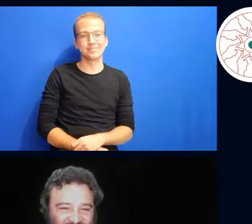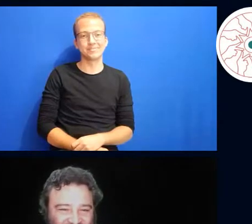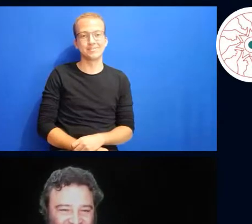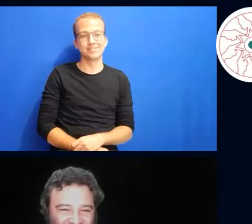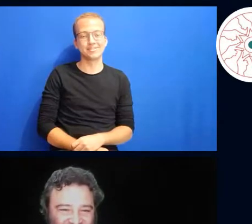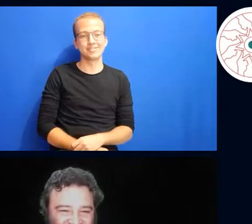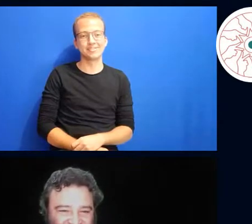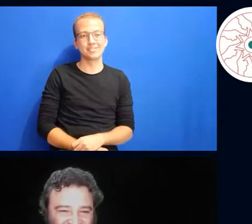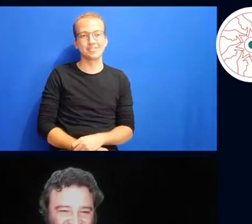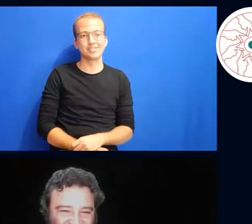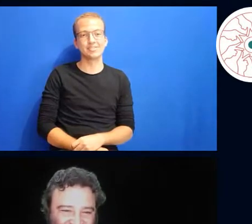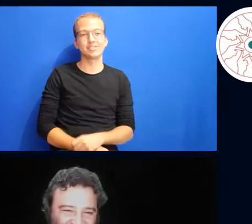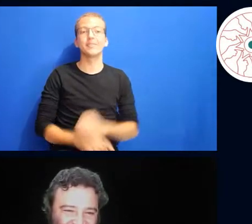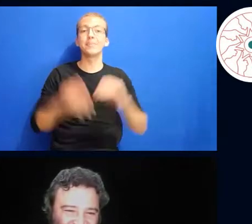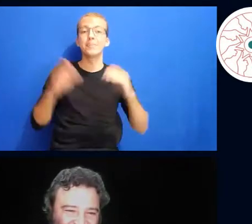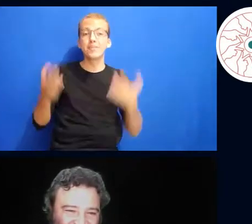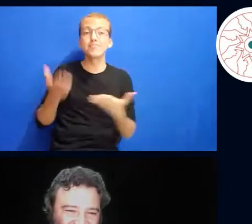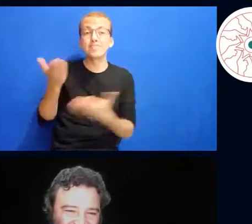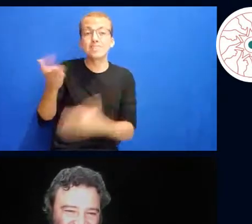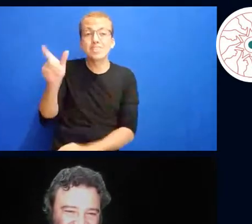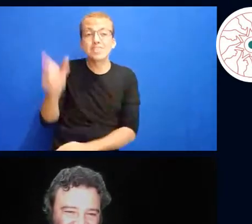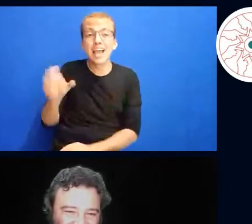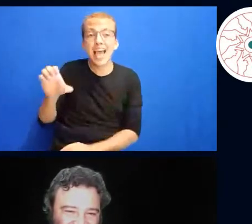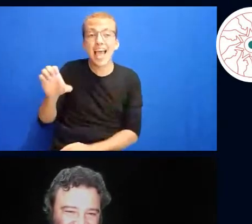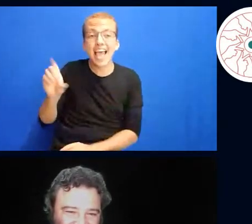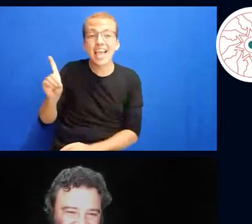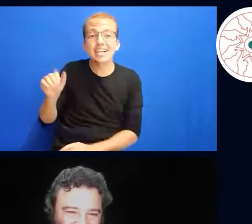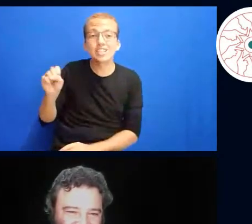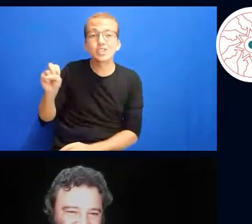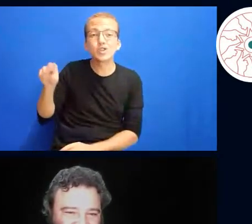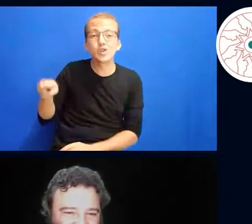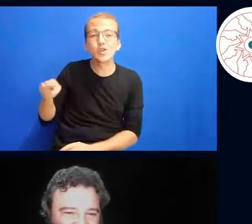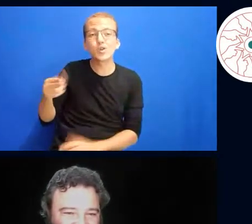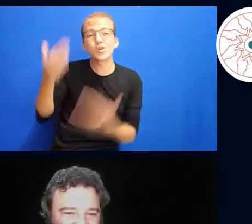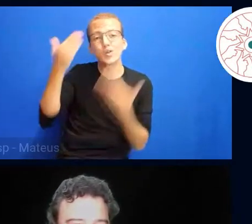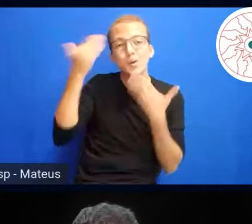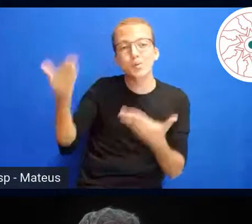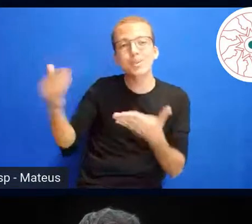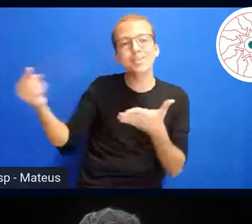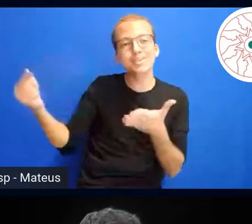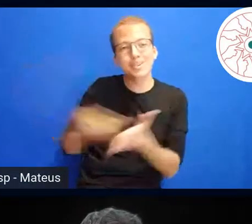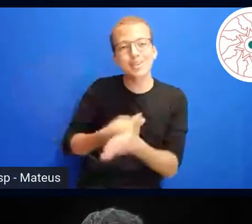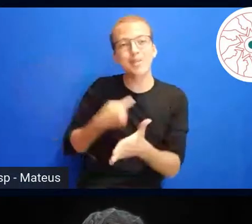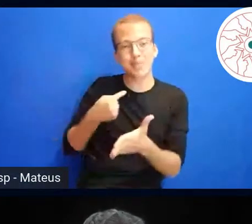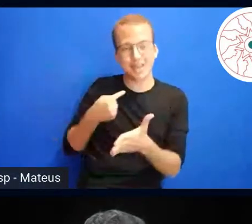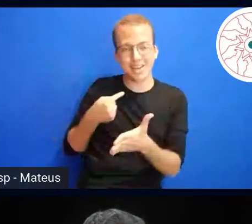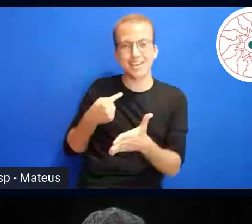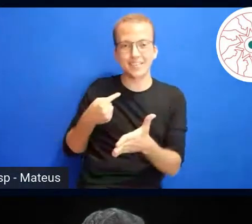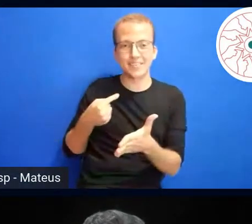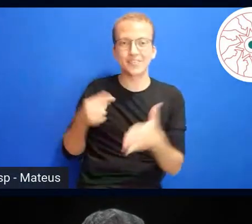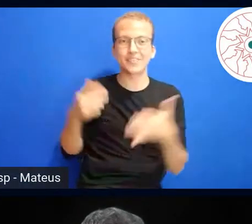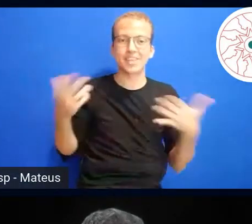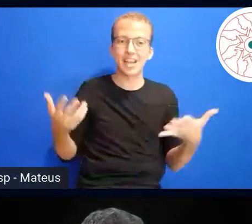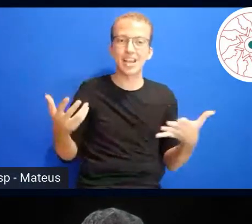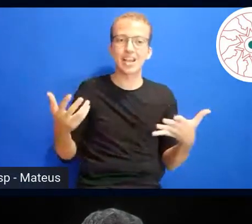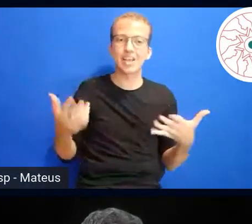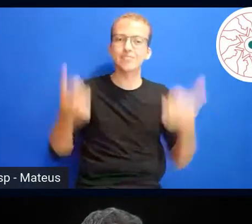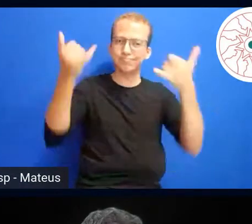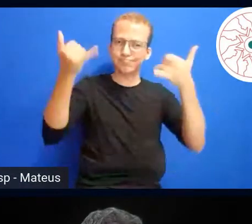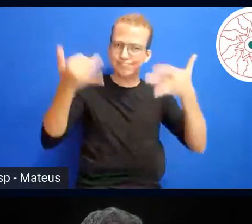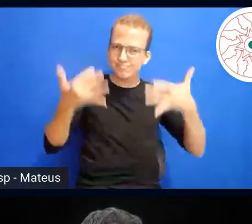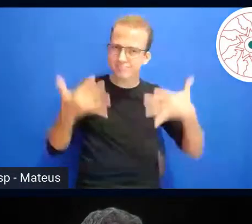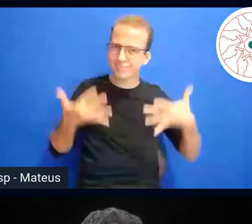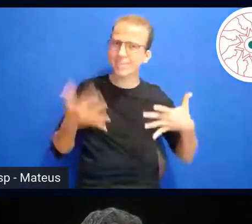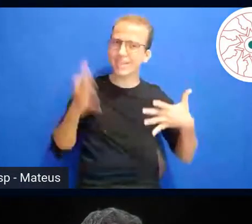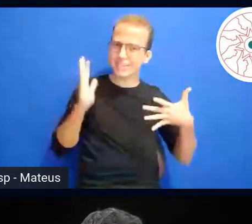Edson, muito, muito obrigado pela sua pergunta, viu? Eh, eu não abordei isso durante a apresentação, mas tá lá no